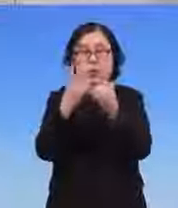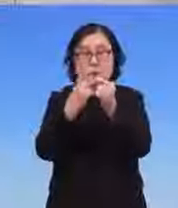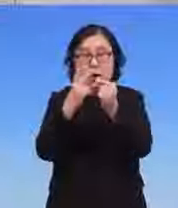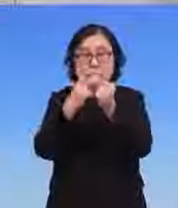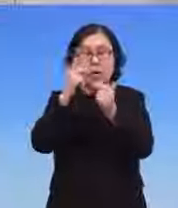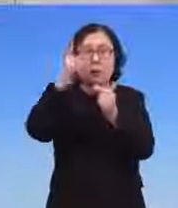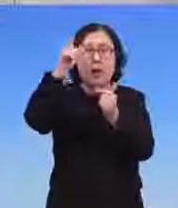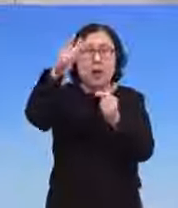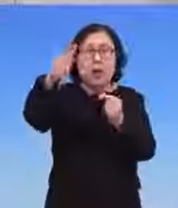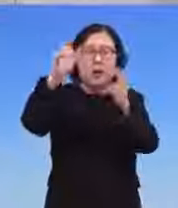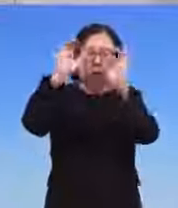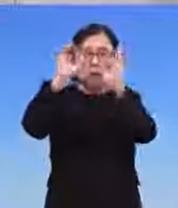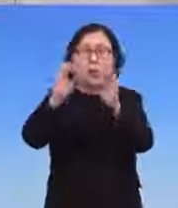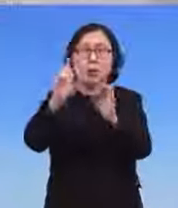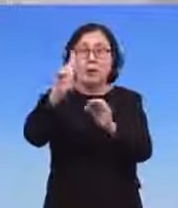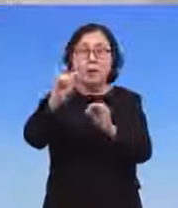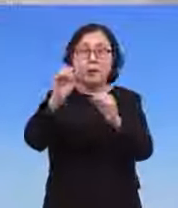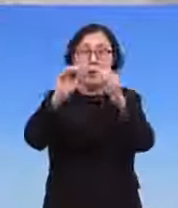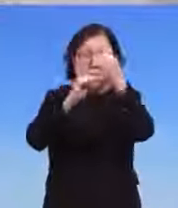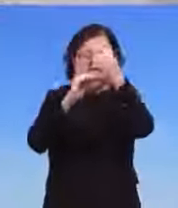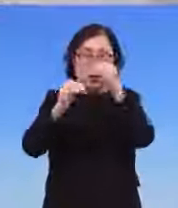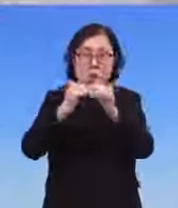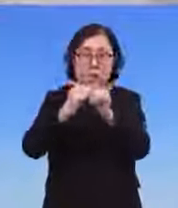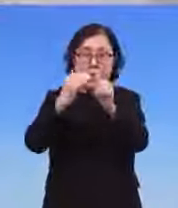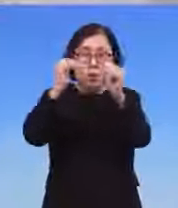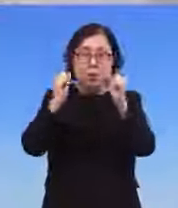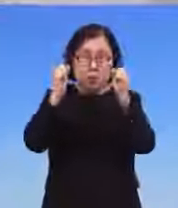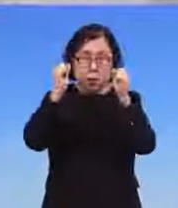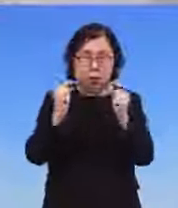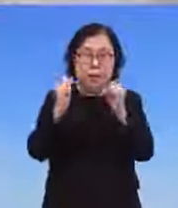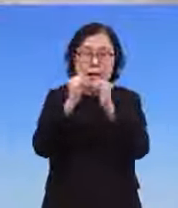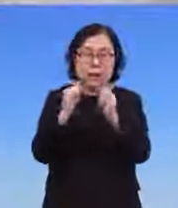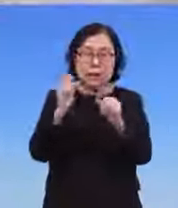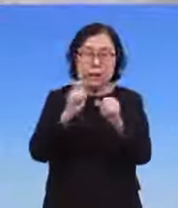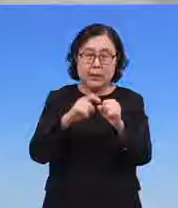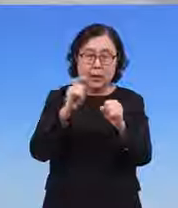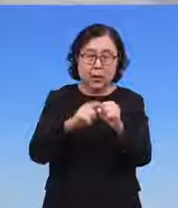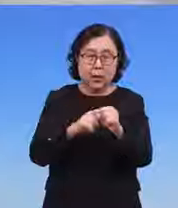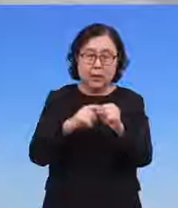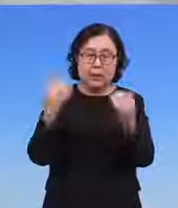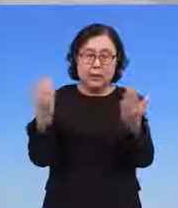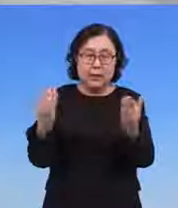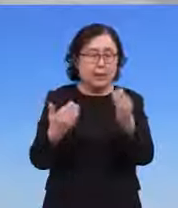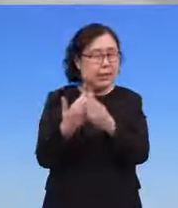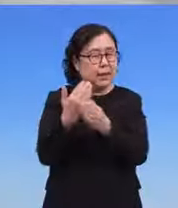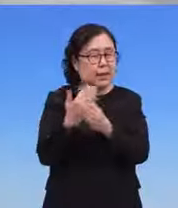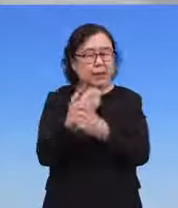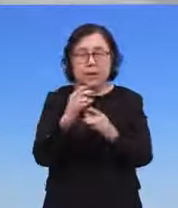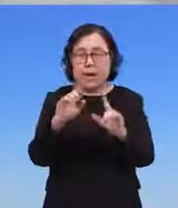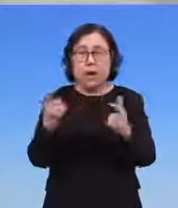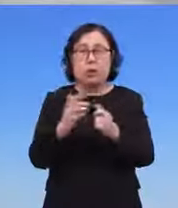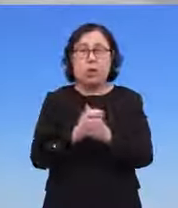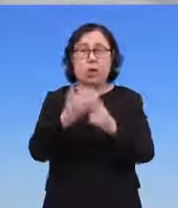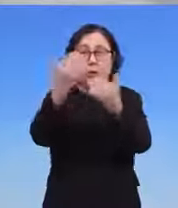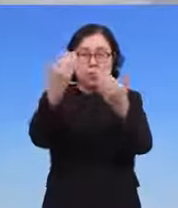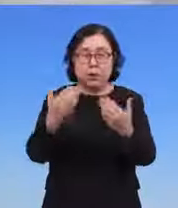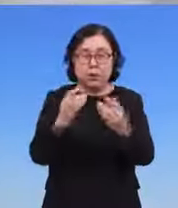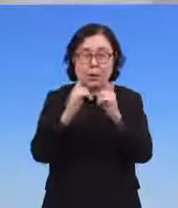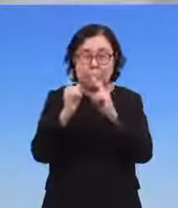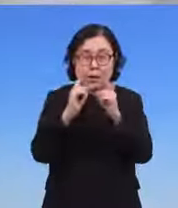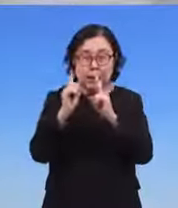있다면 하나님 멀리 내다보고 분당 우리 일만성도 파송운동이 다른 어떤 인간적인 냄새나는 일들이 일어나지 아니하고